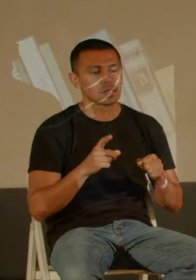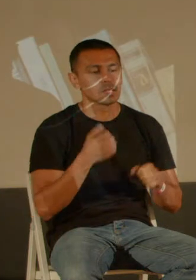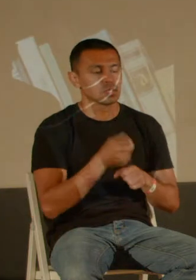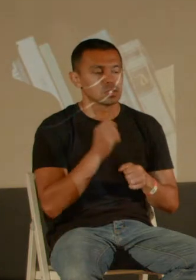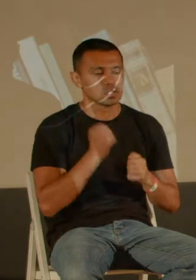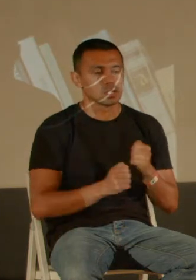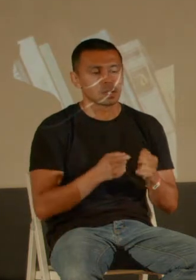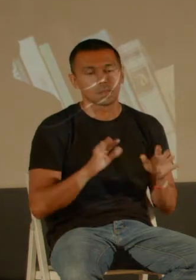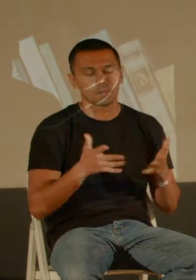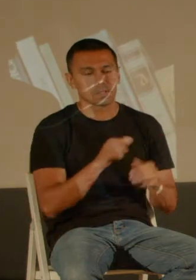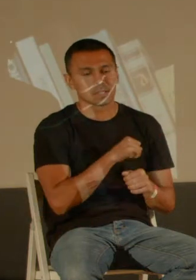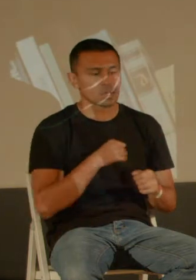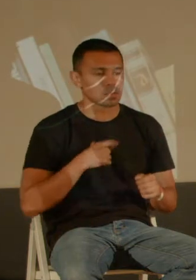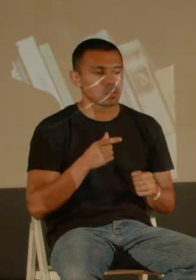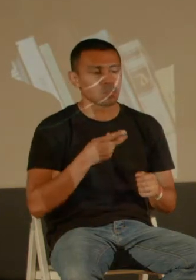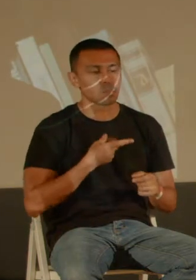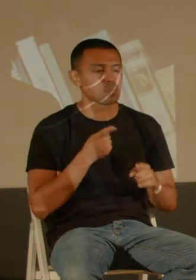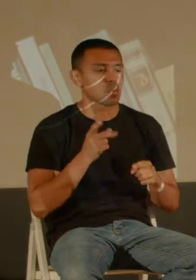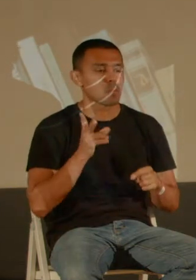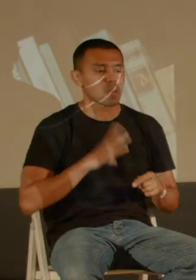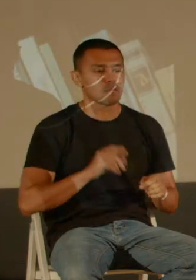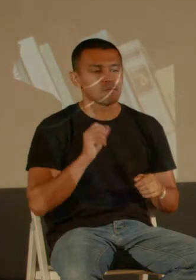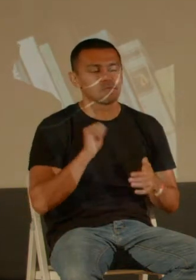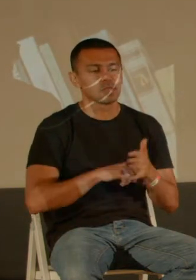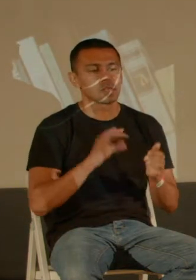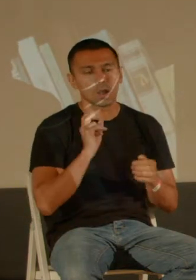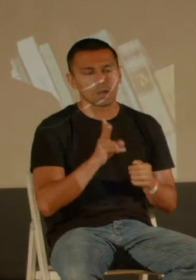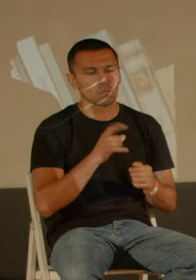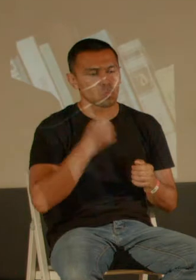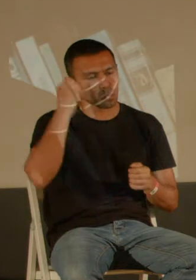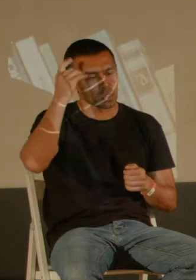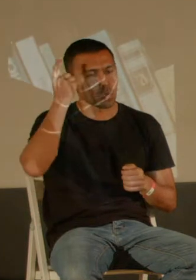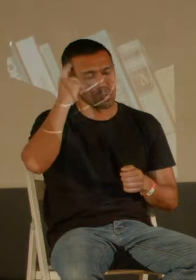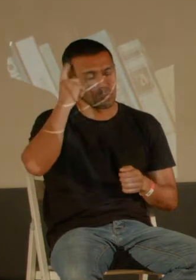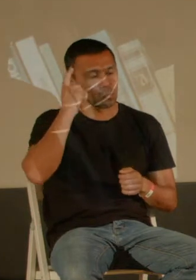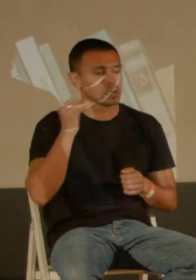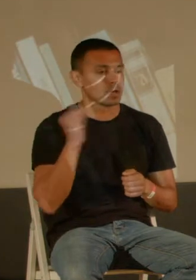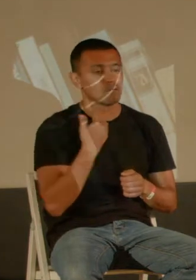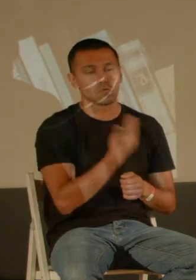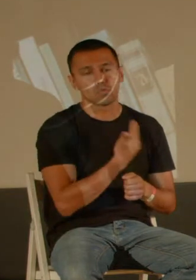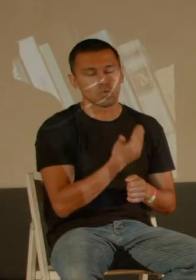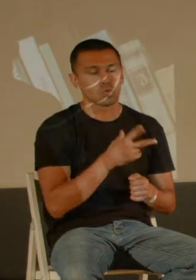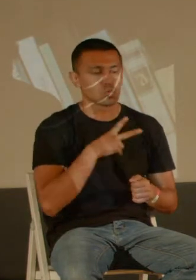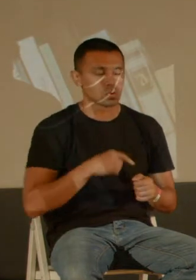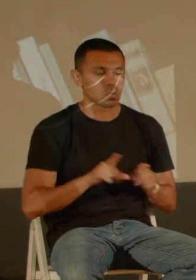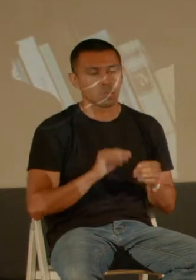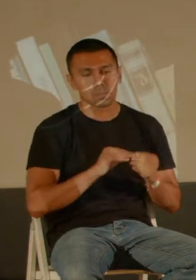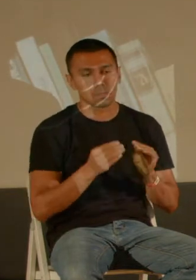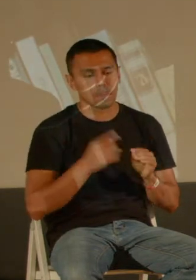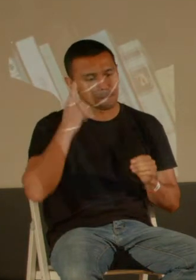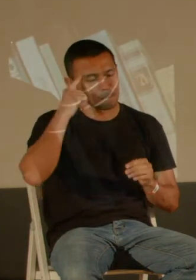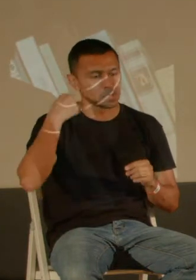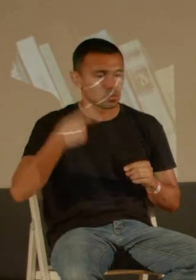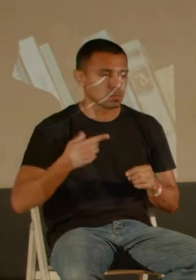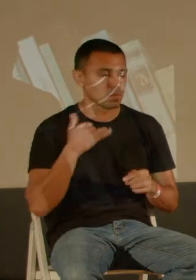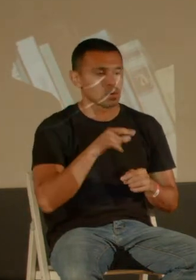найчастіше так і трапляється, він сам помер від раку, в нього була пухлина головного мозку, і в його дочки були проблеми